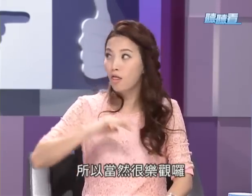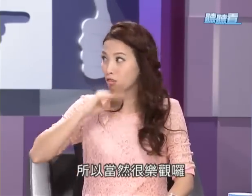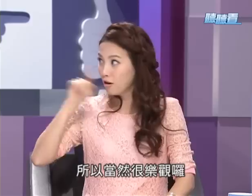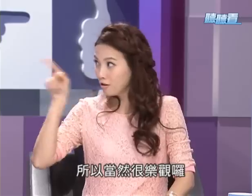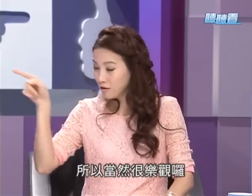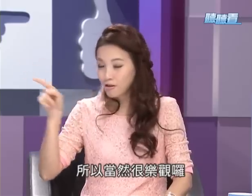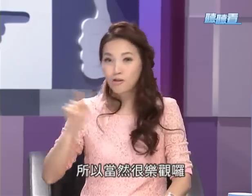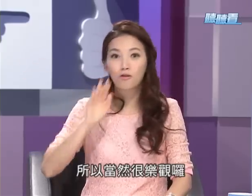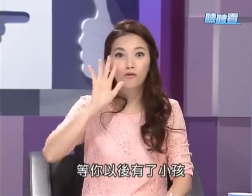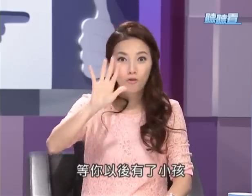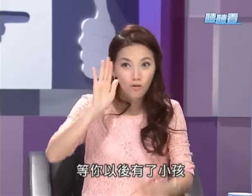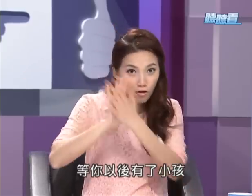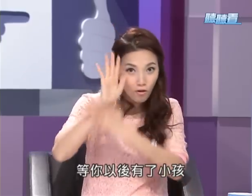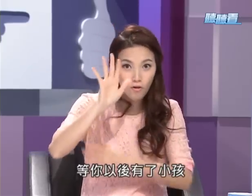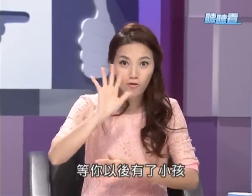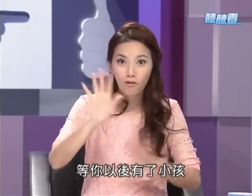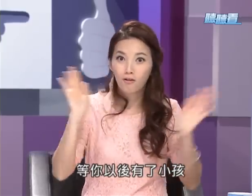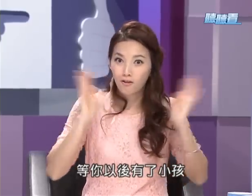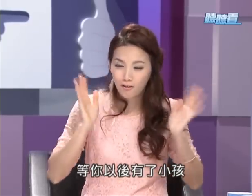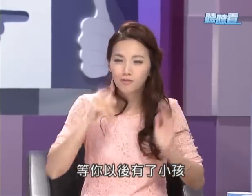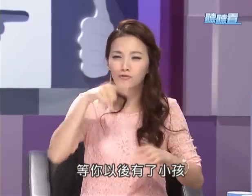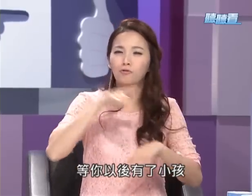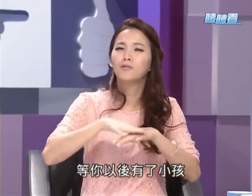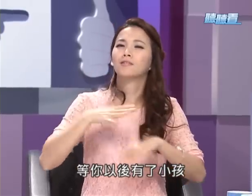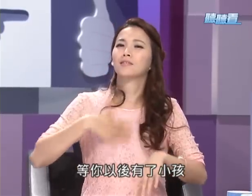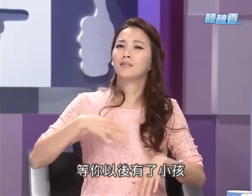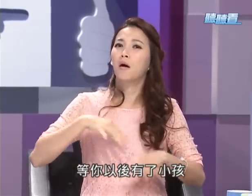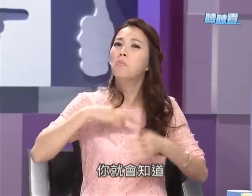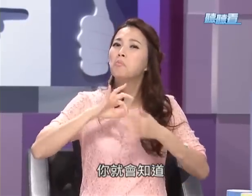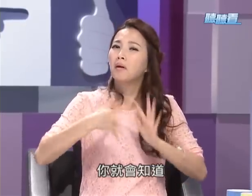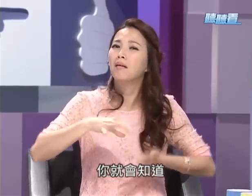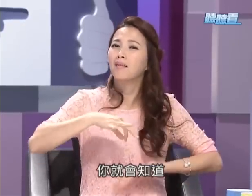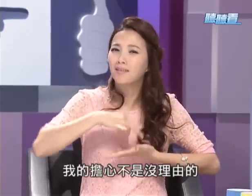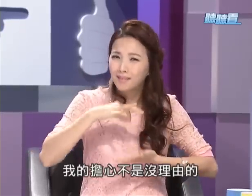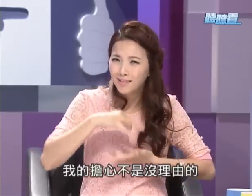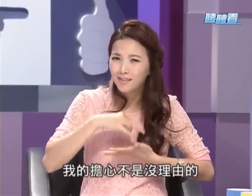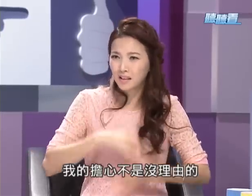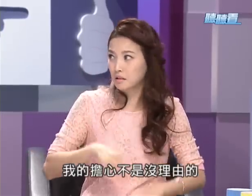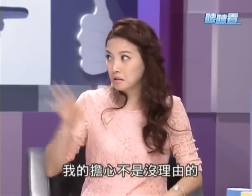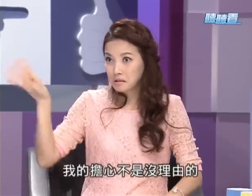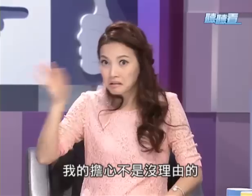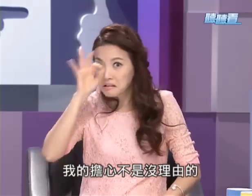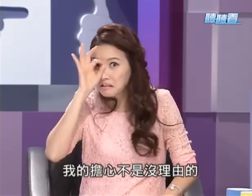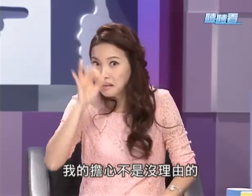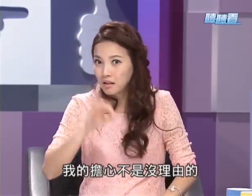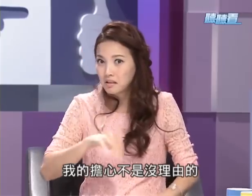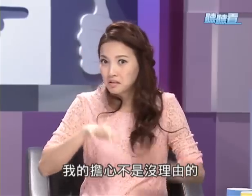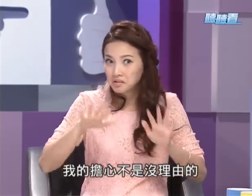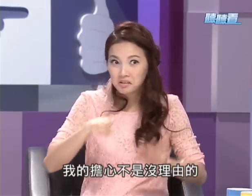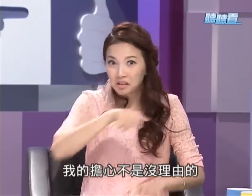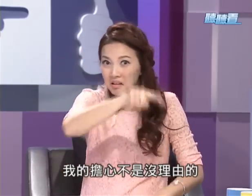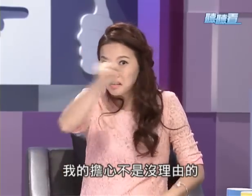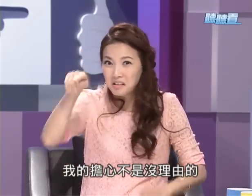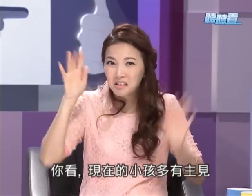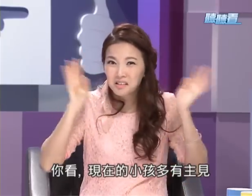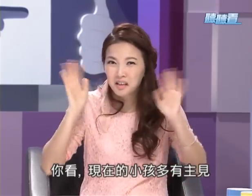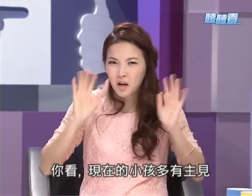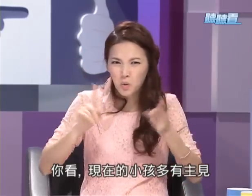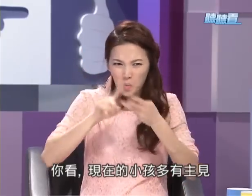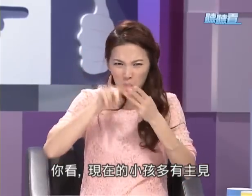咯。等你以后有了小孩，你就会知道我的担心不是没理由的。你看，现在的小